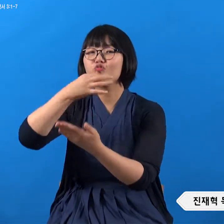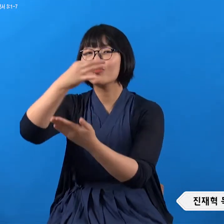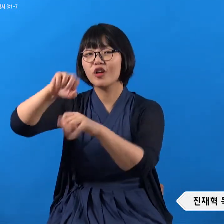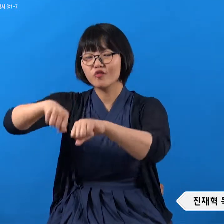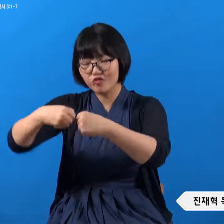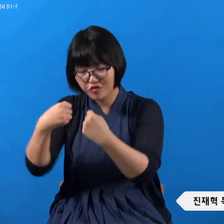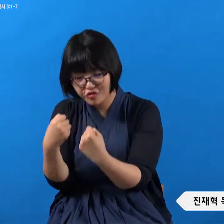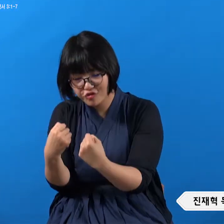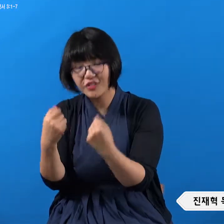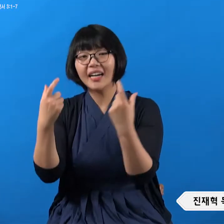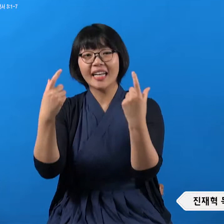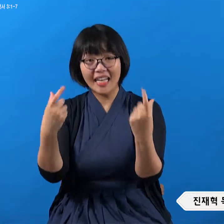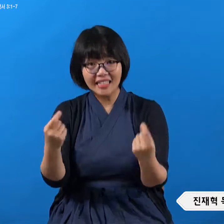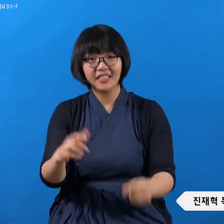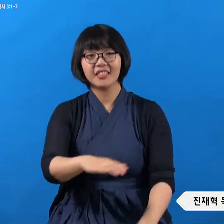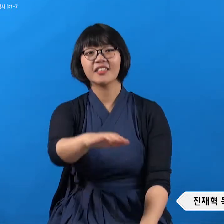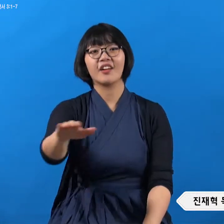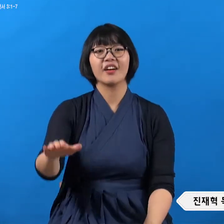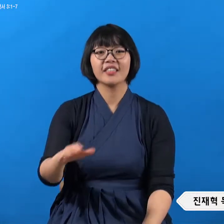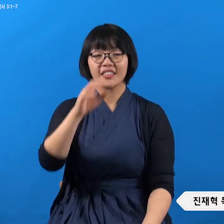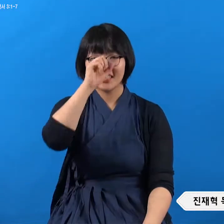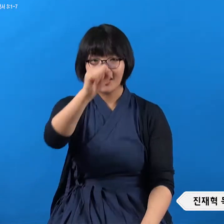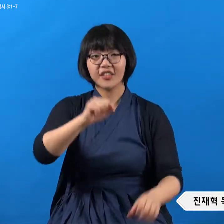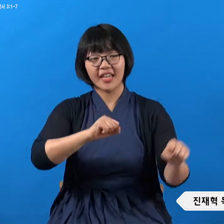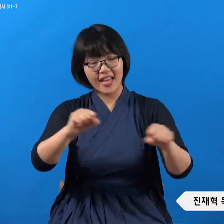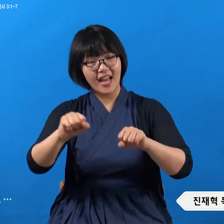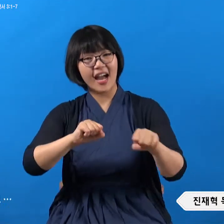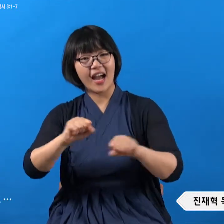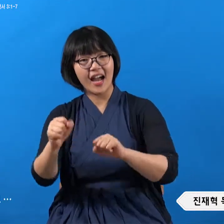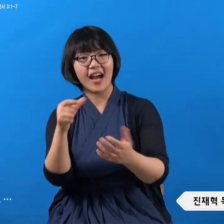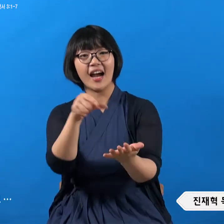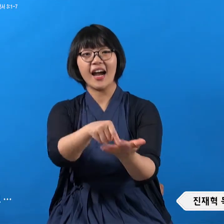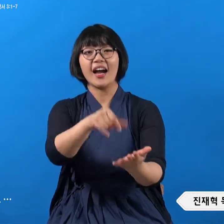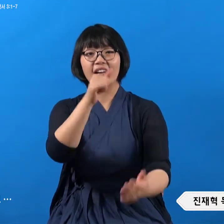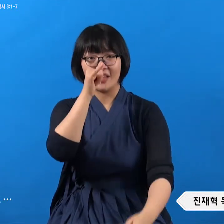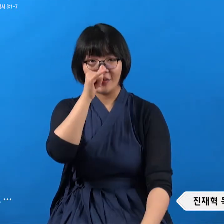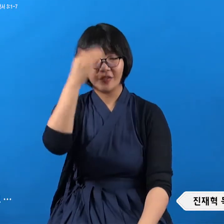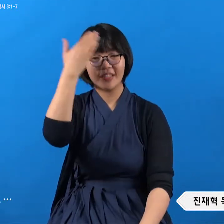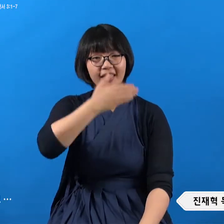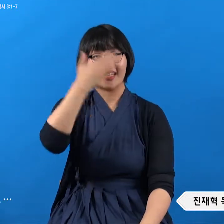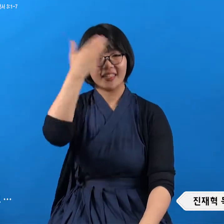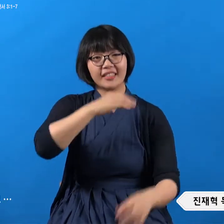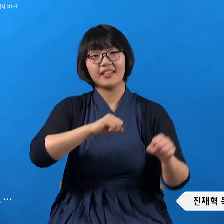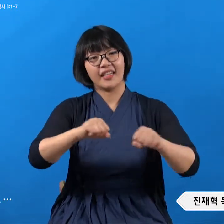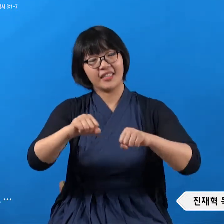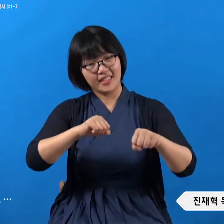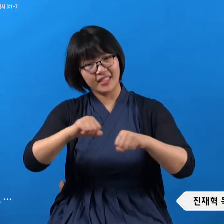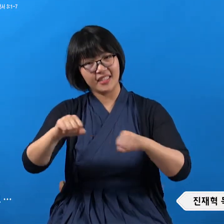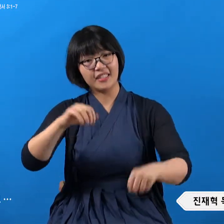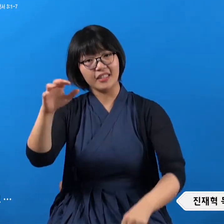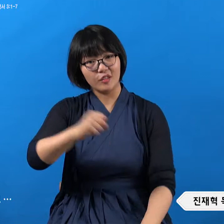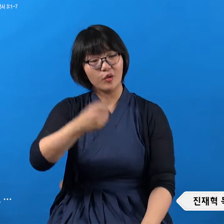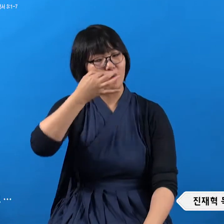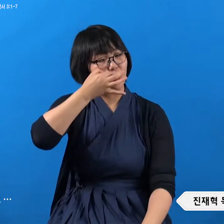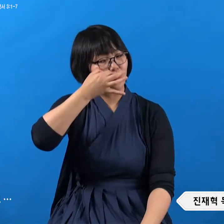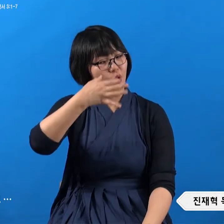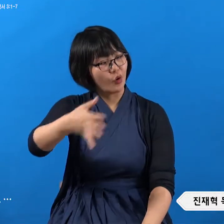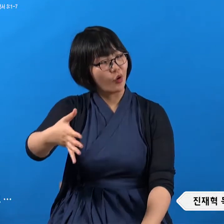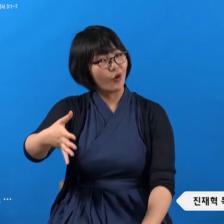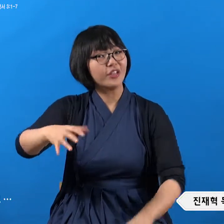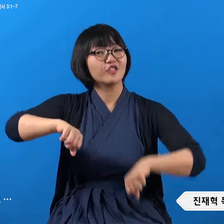같이 너희는 선을 행하고 라고 이야기하며 정결한 행실로